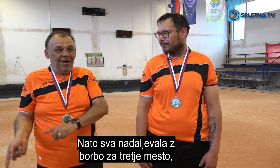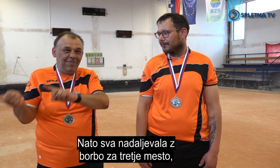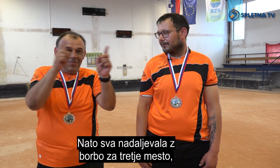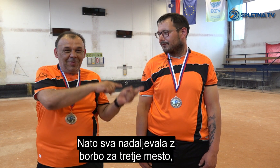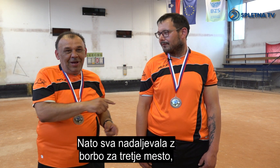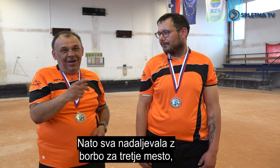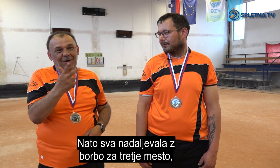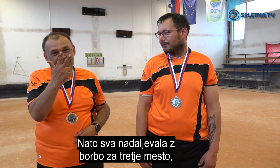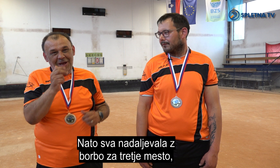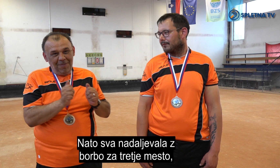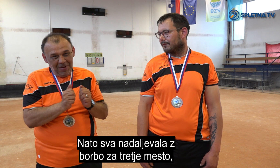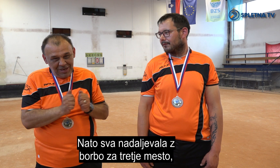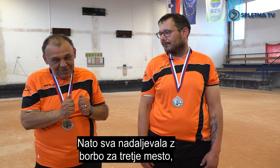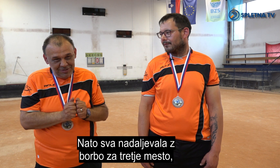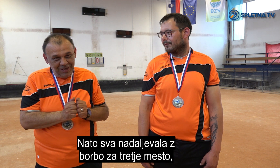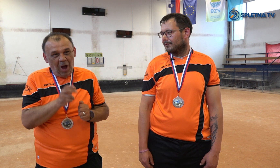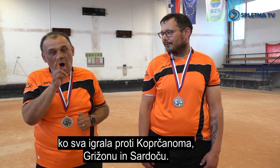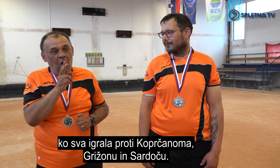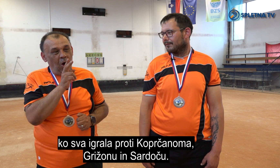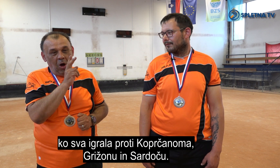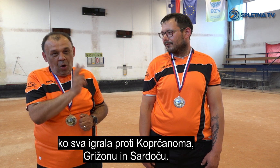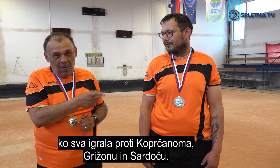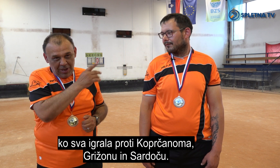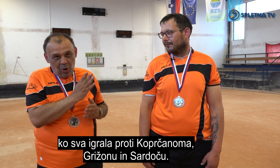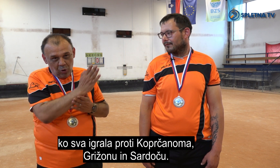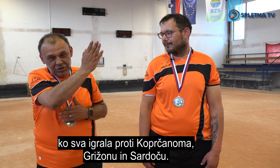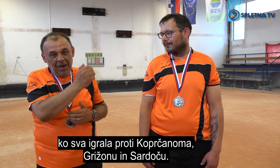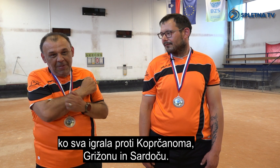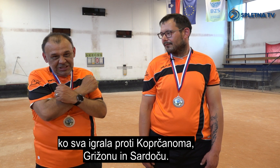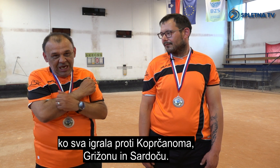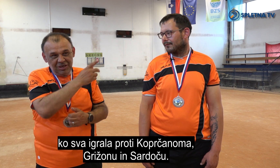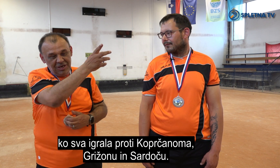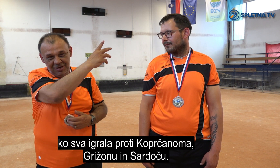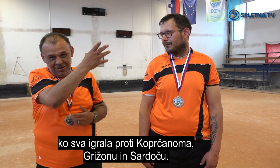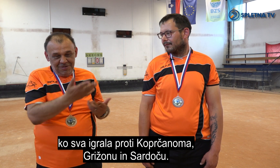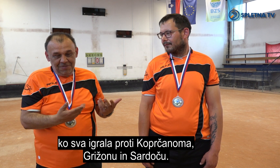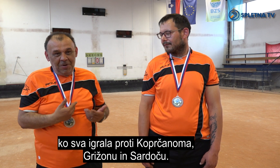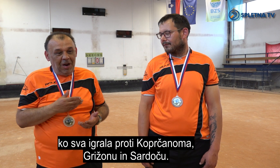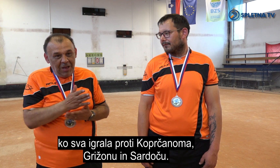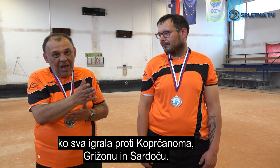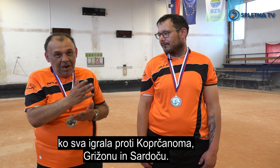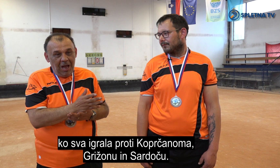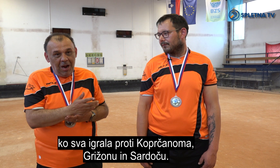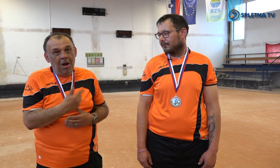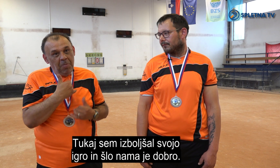I wanna dig my hands deep down in the dirt. Take a walk along the street if I'm feeling